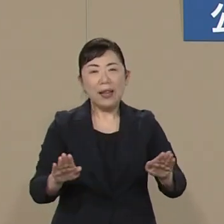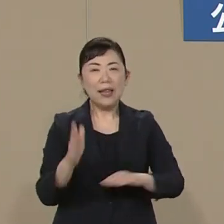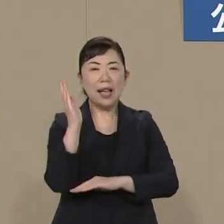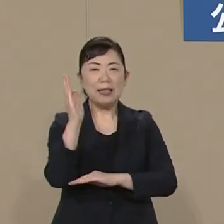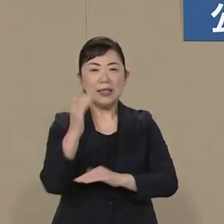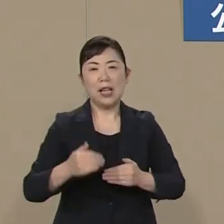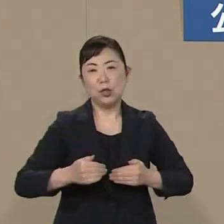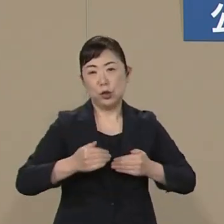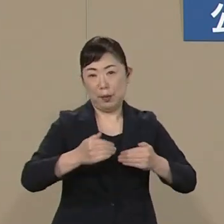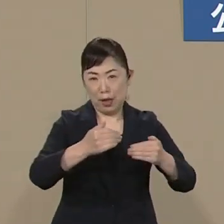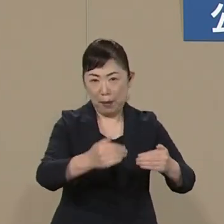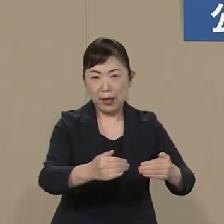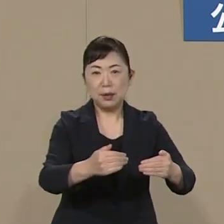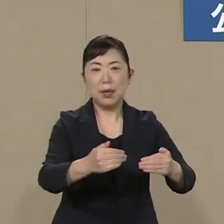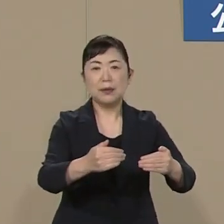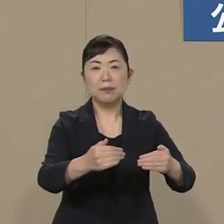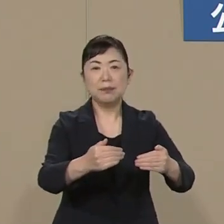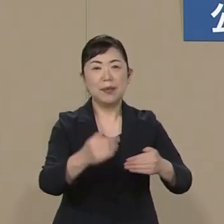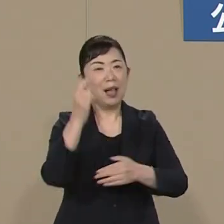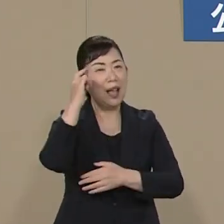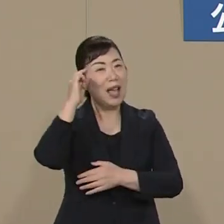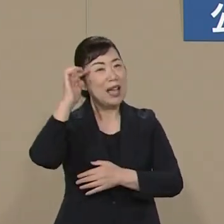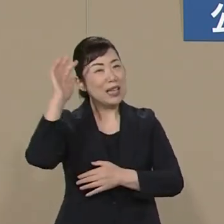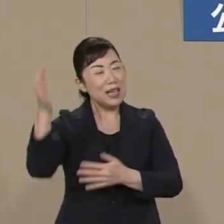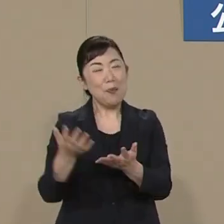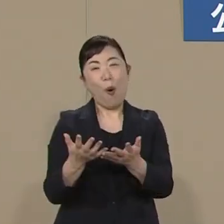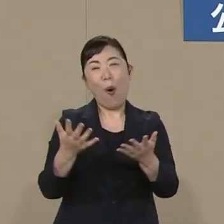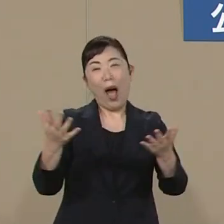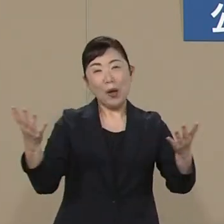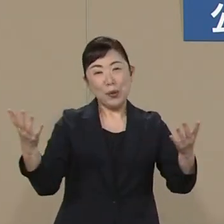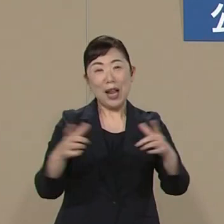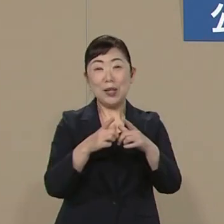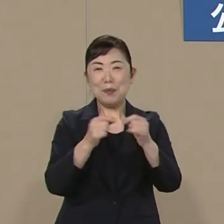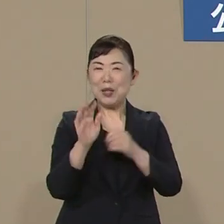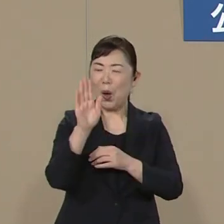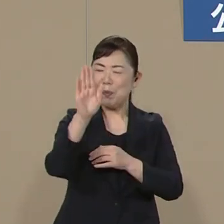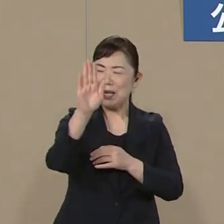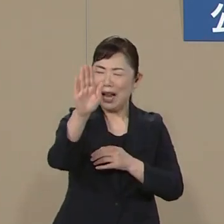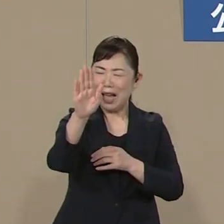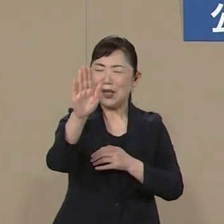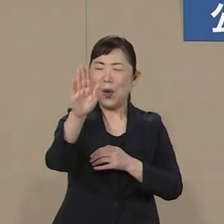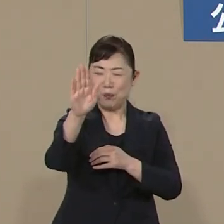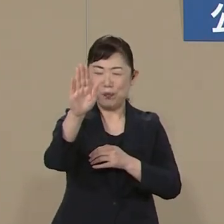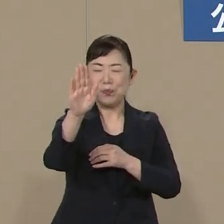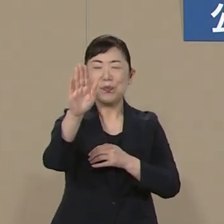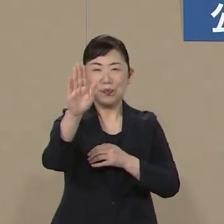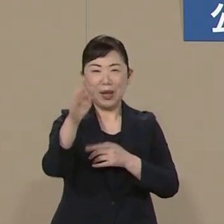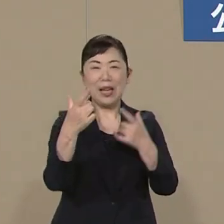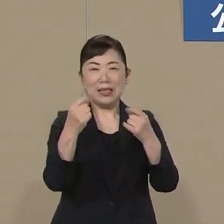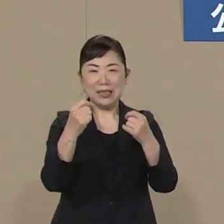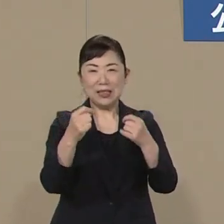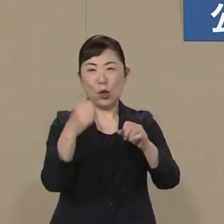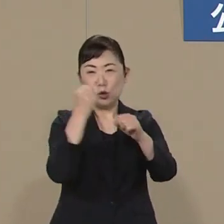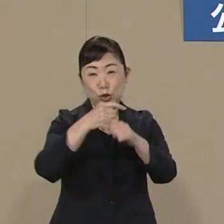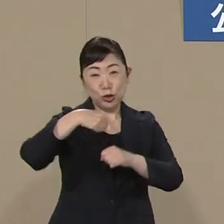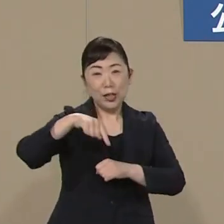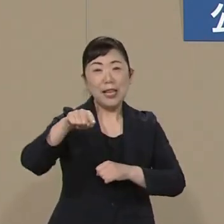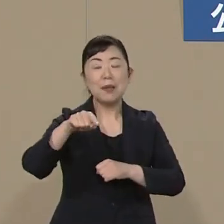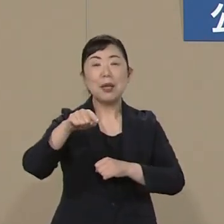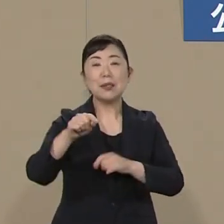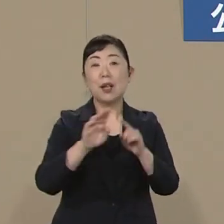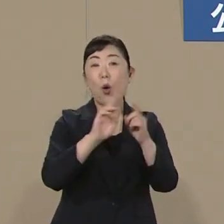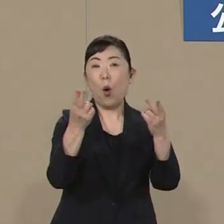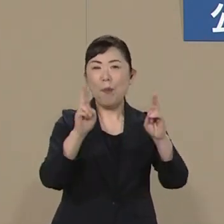た政治を進めてまいりますそして希望ある日本の未来を開いてまいります